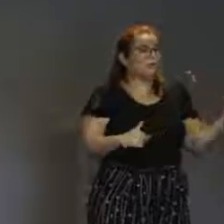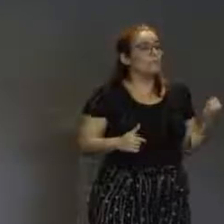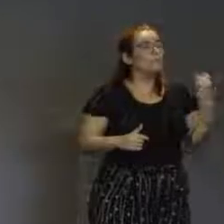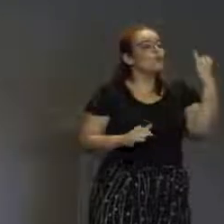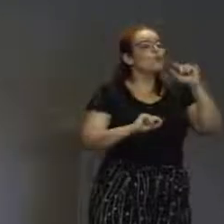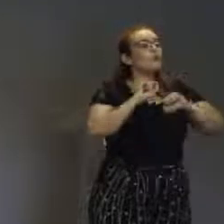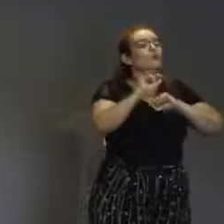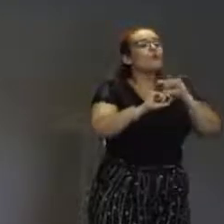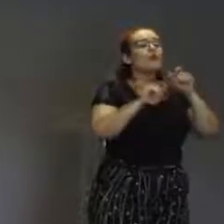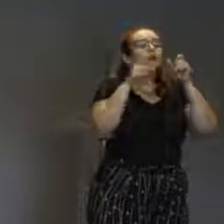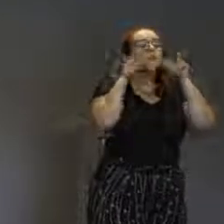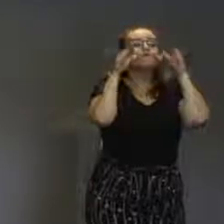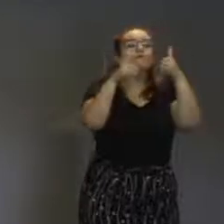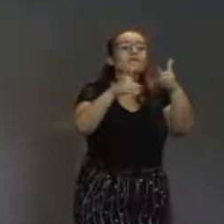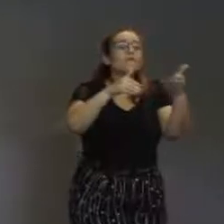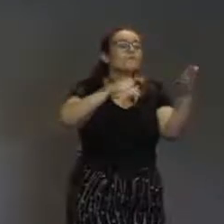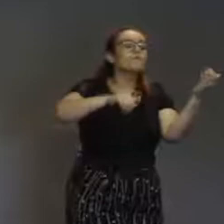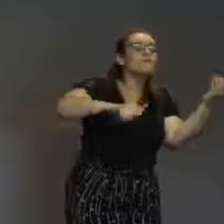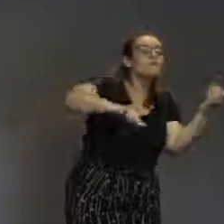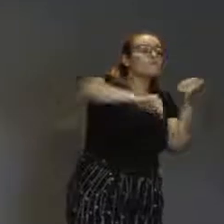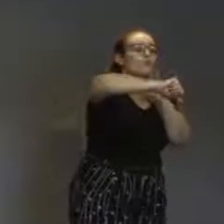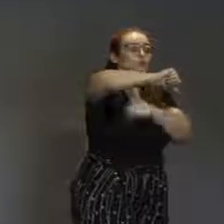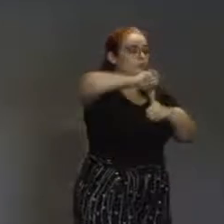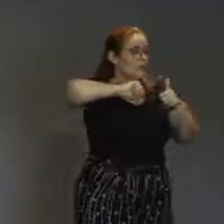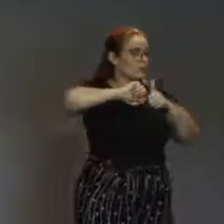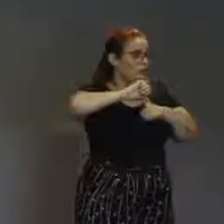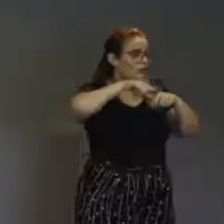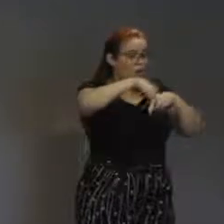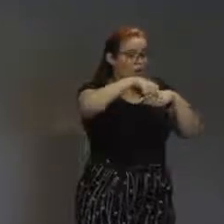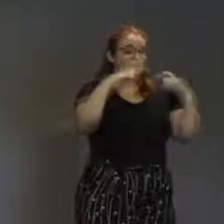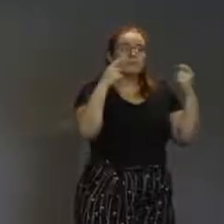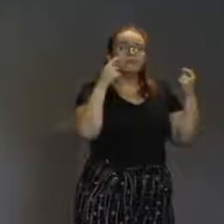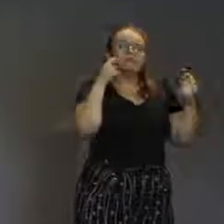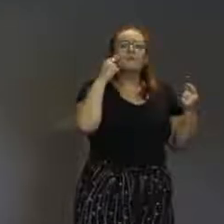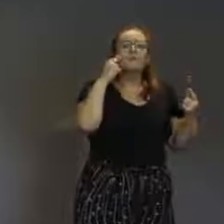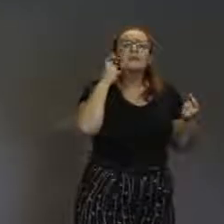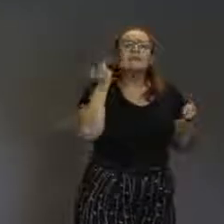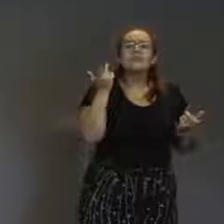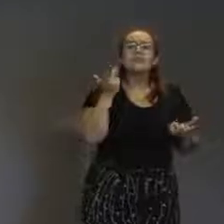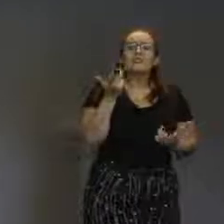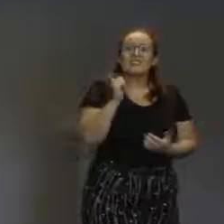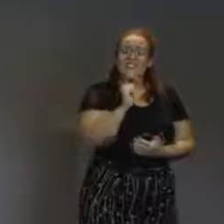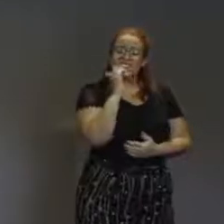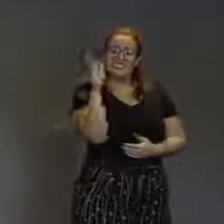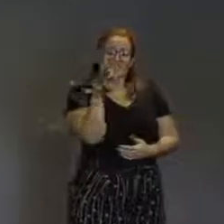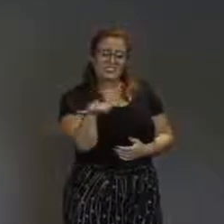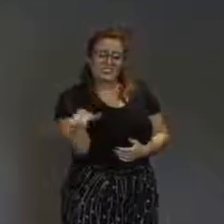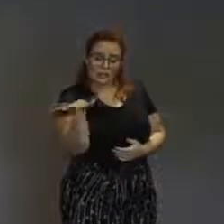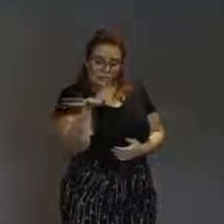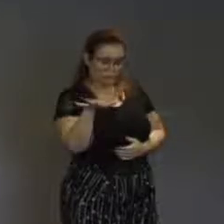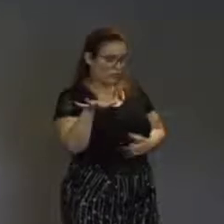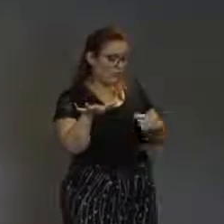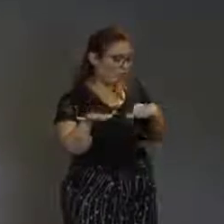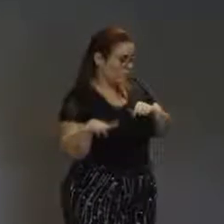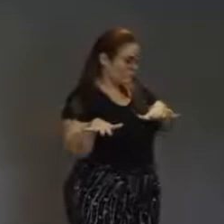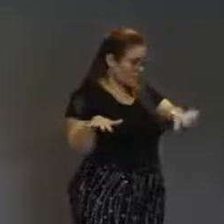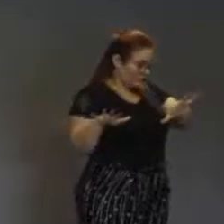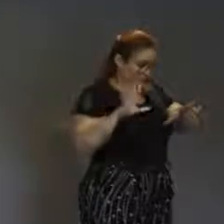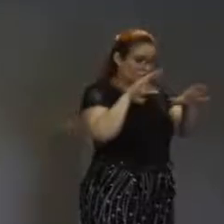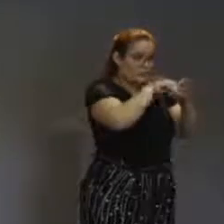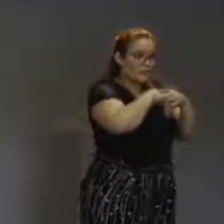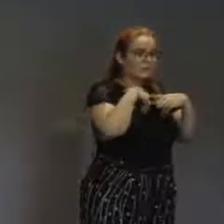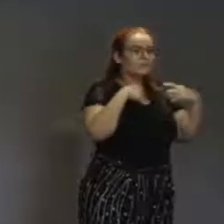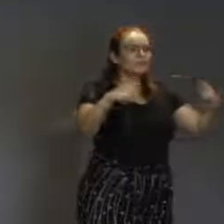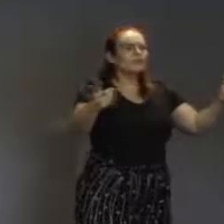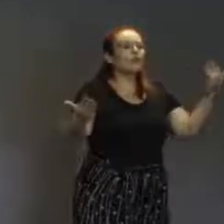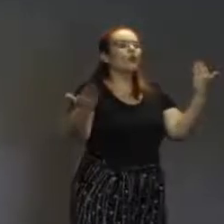foco é as fundações entenderem que, ao fomentarem no externo aquilo que elas preconizam no interno, a gente começa a ter uma simbiose